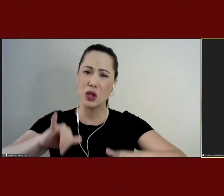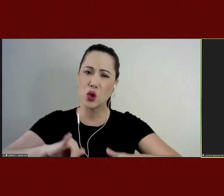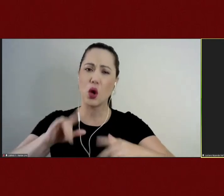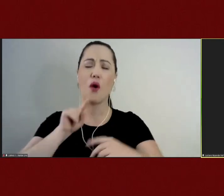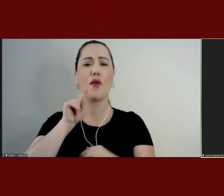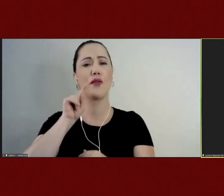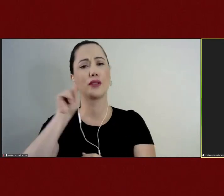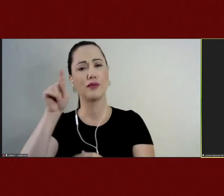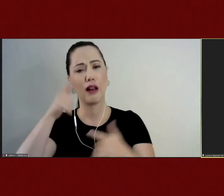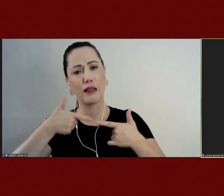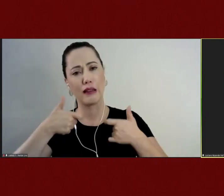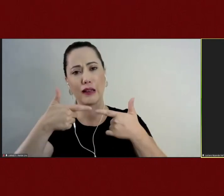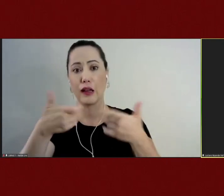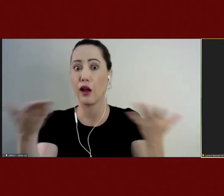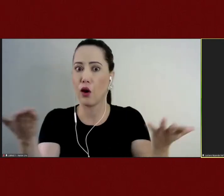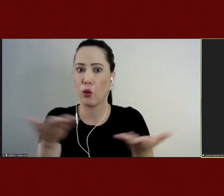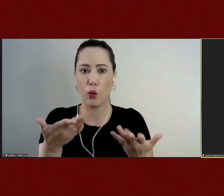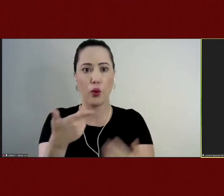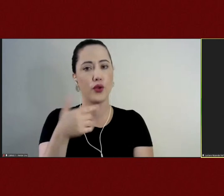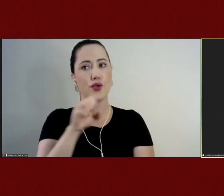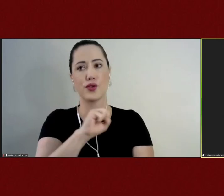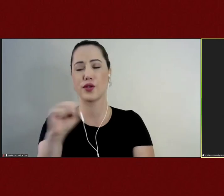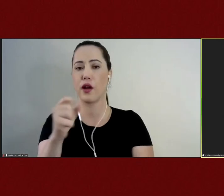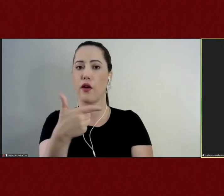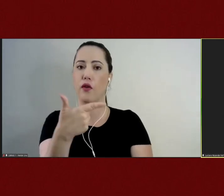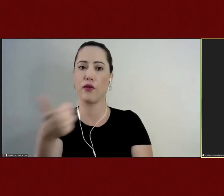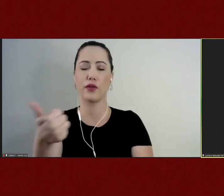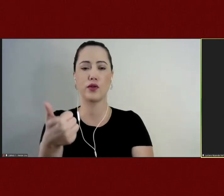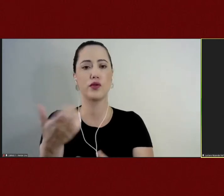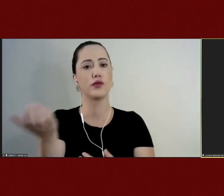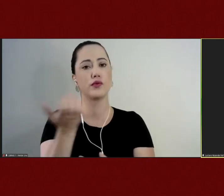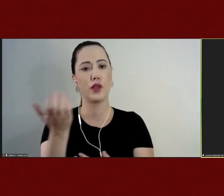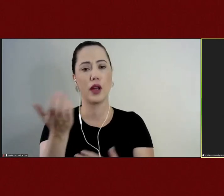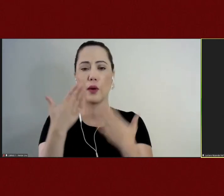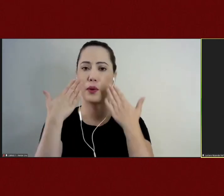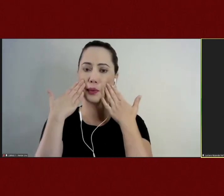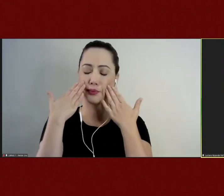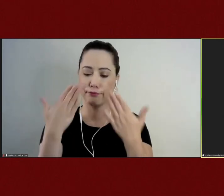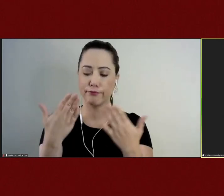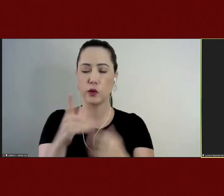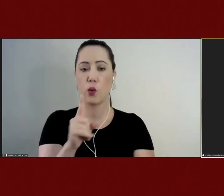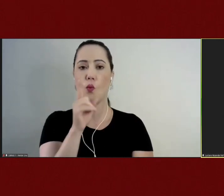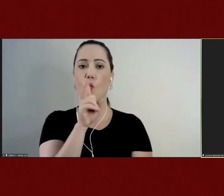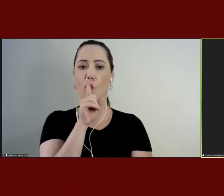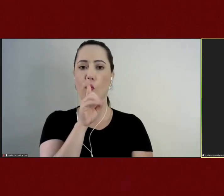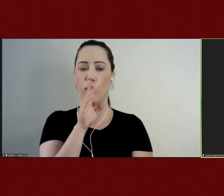pleno século XXI. Se todos me permitem, eu gostaria de registrar agora esse minuto de silêncio.